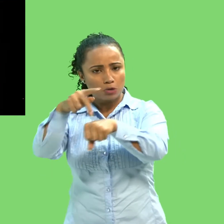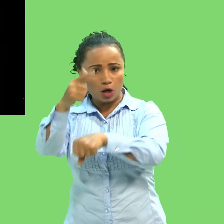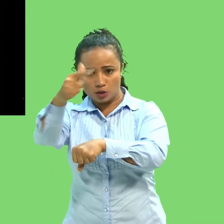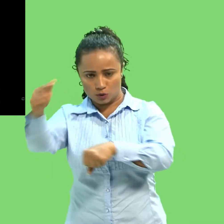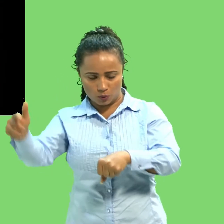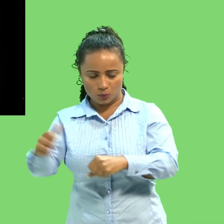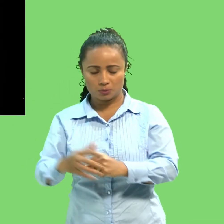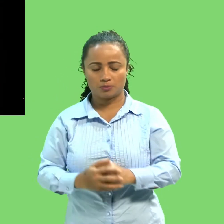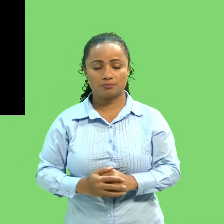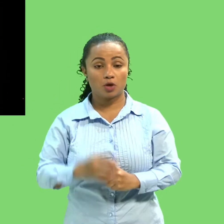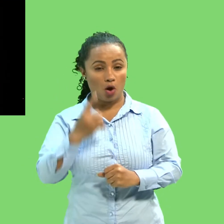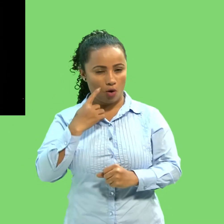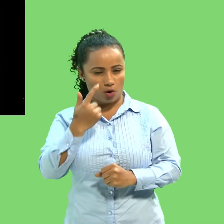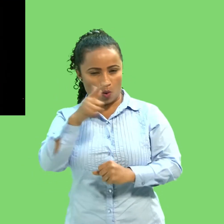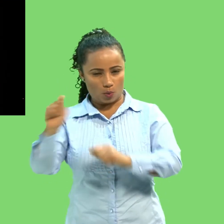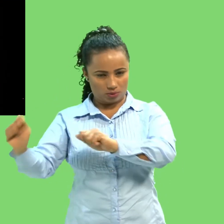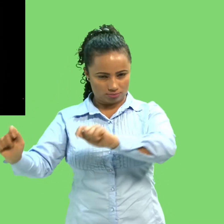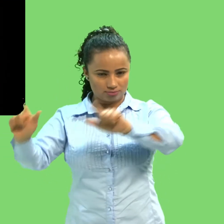próximo slide.